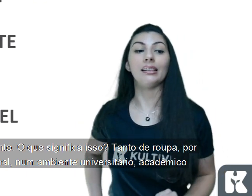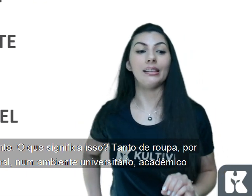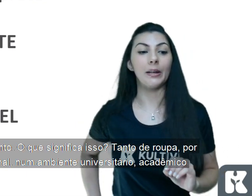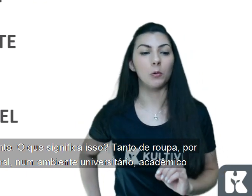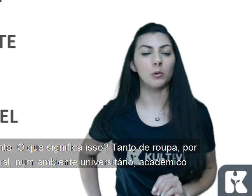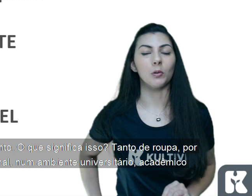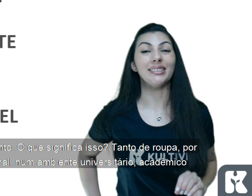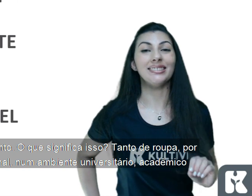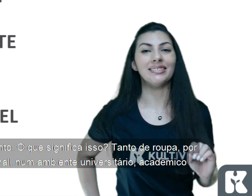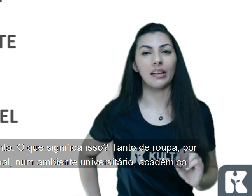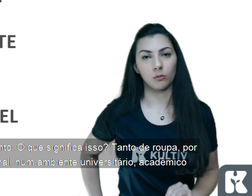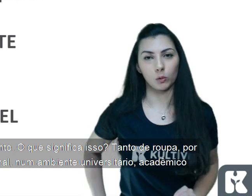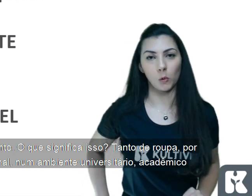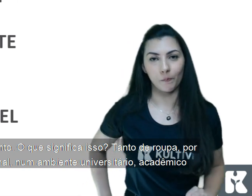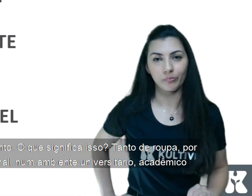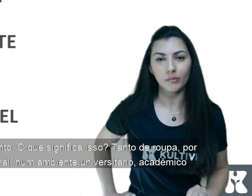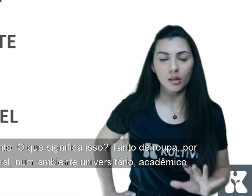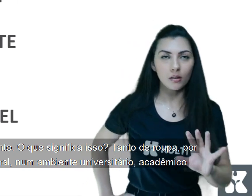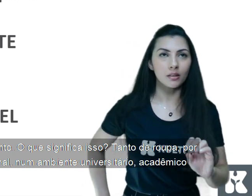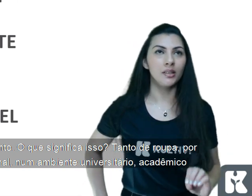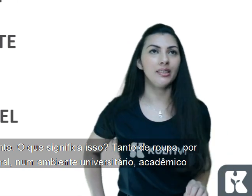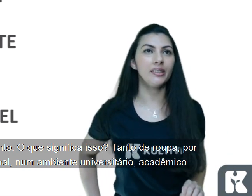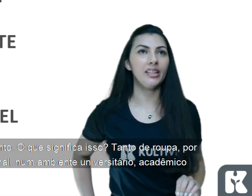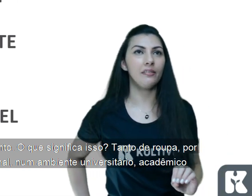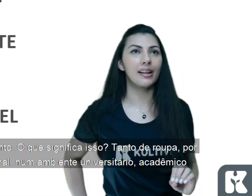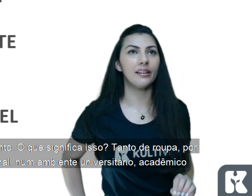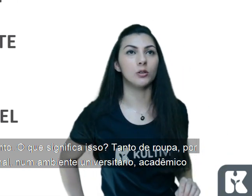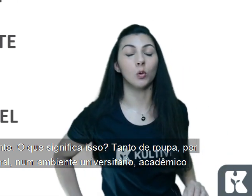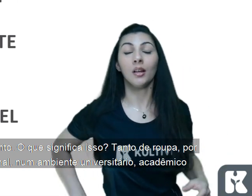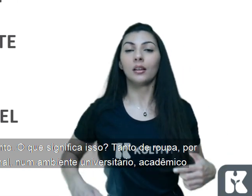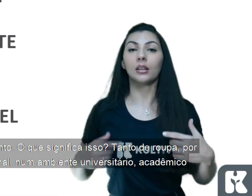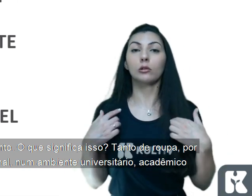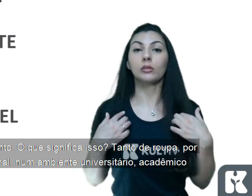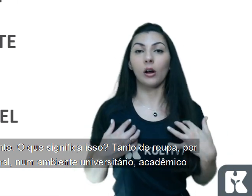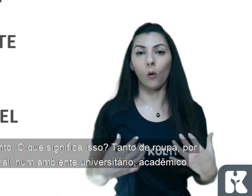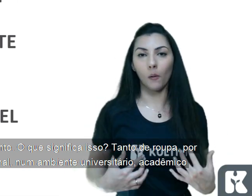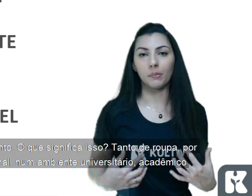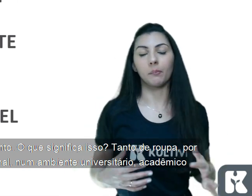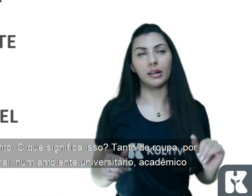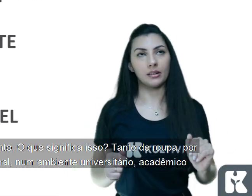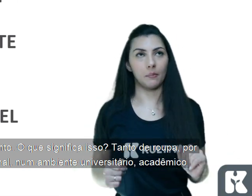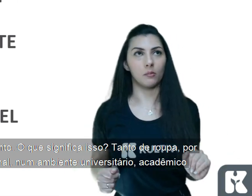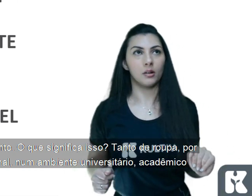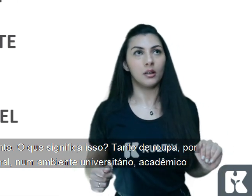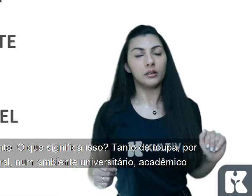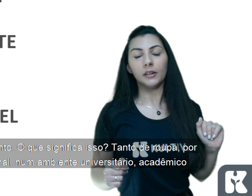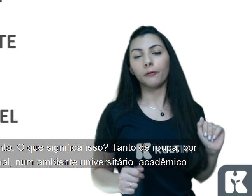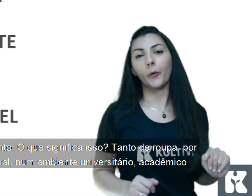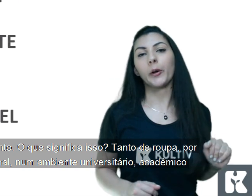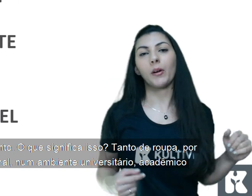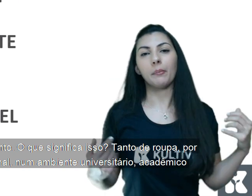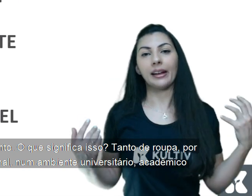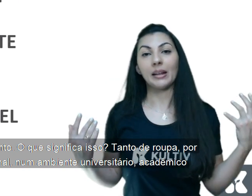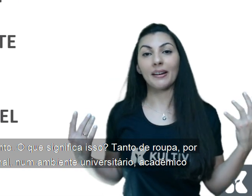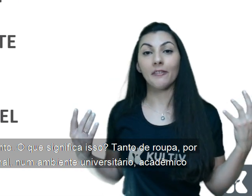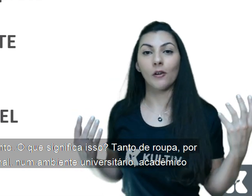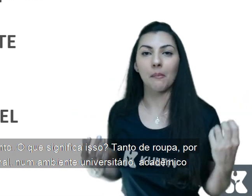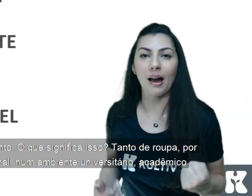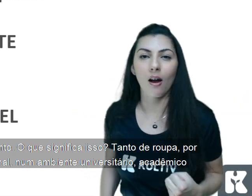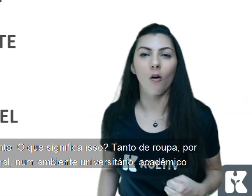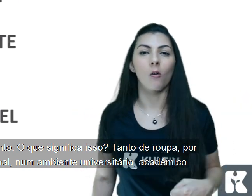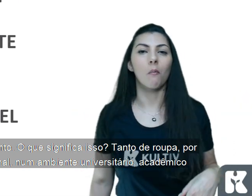ser neutro, isento. O que significa isso? Tanto de roupa, por exemplo, se for num ambiente